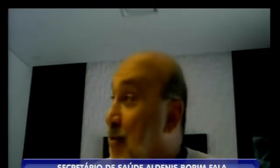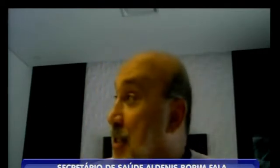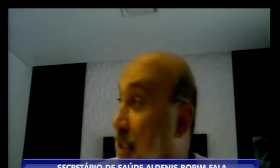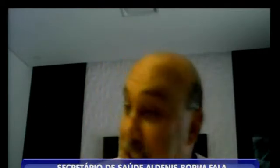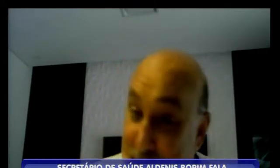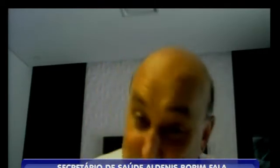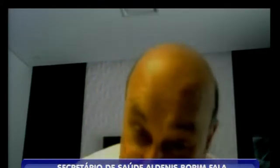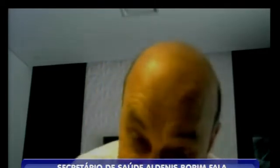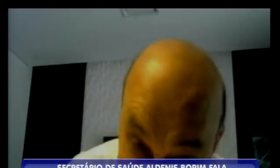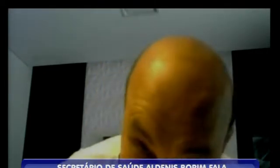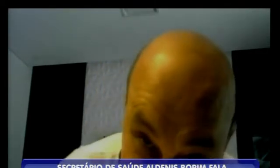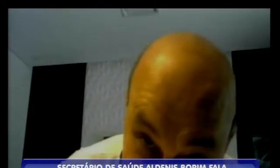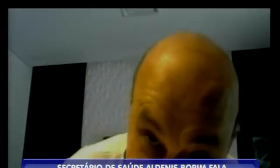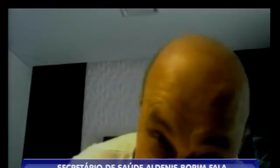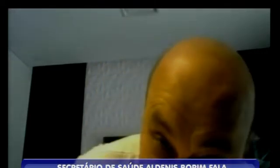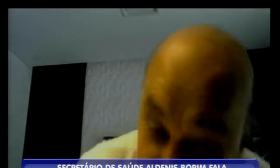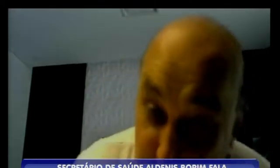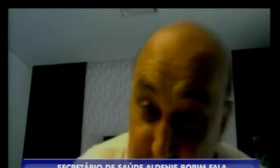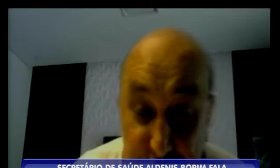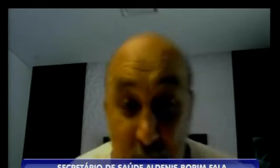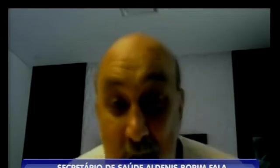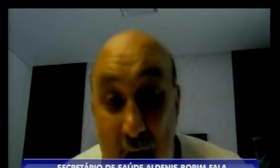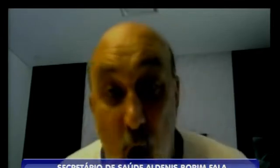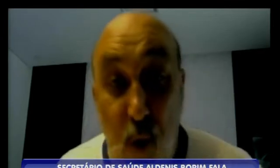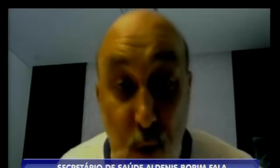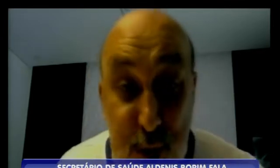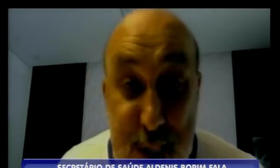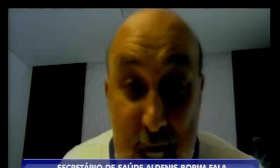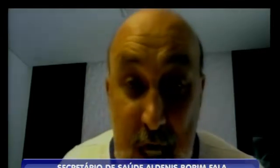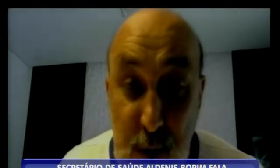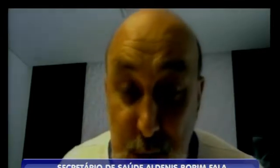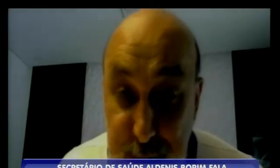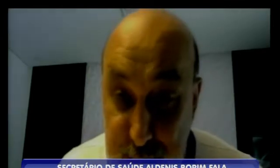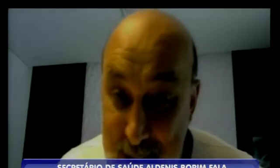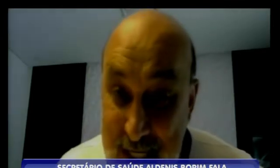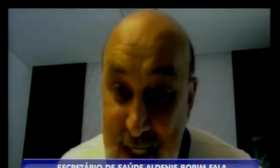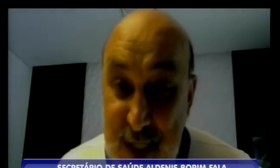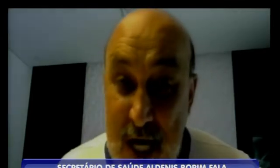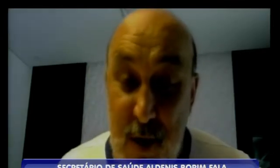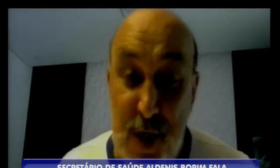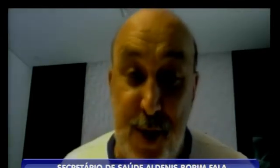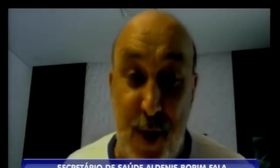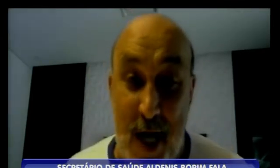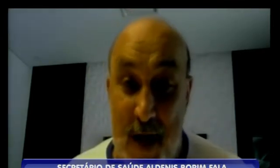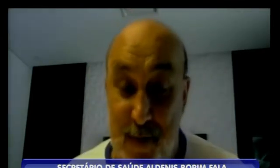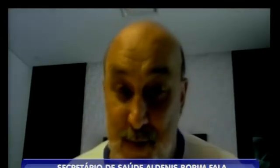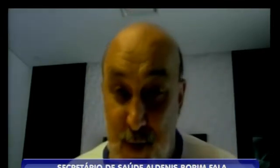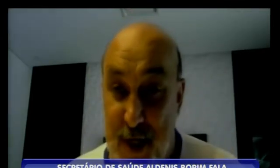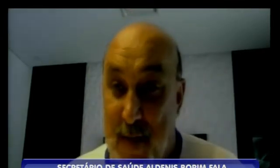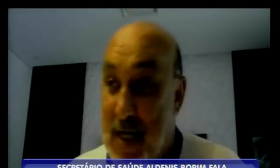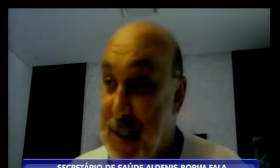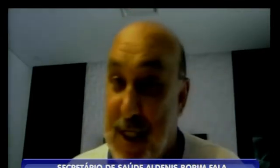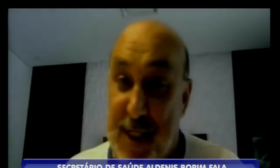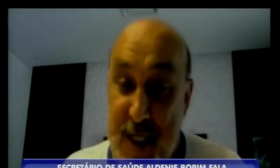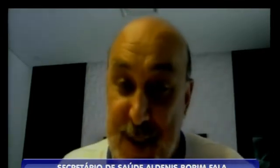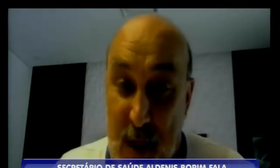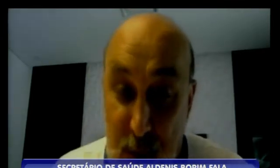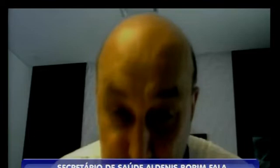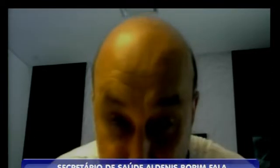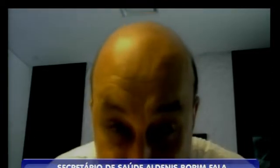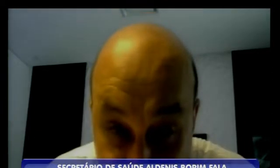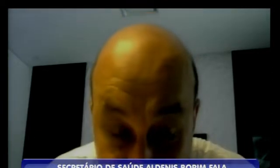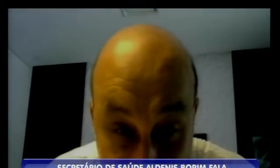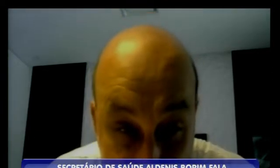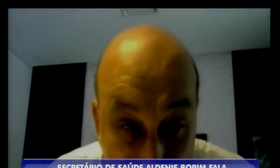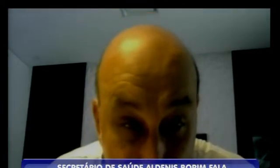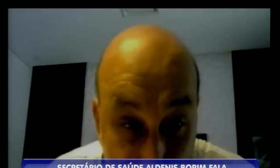doença desconhecida, né, por todos. Alguns leigos quiseram questionar o trabalho da Secretaria de